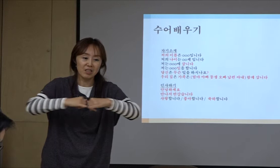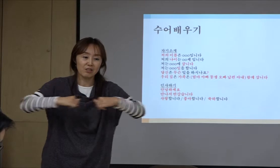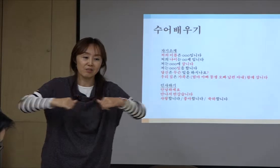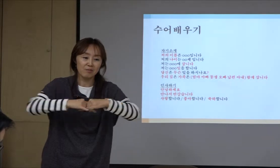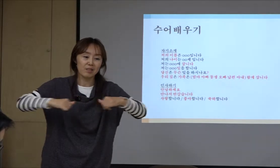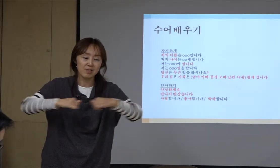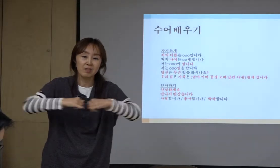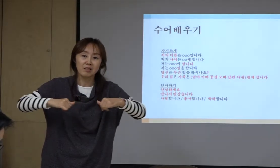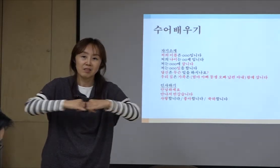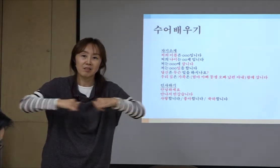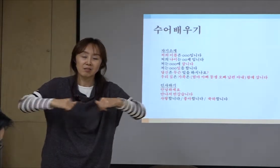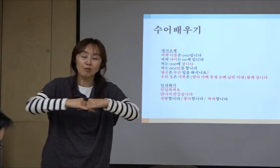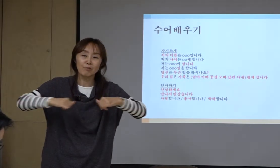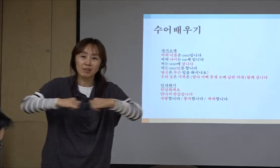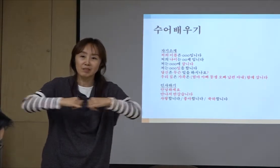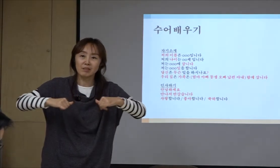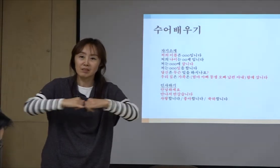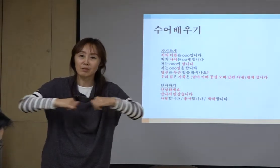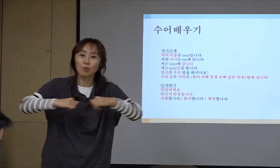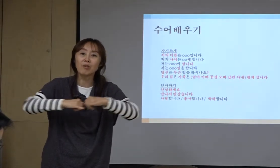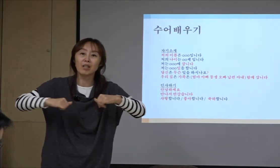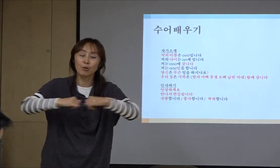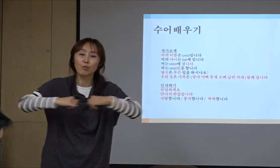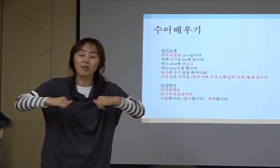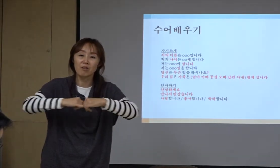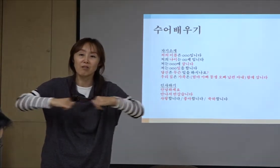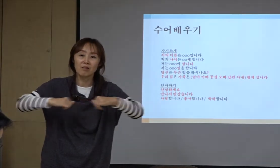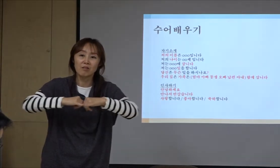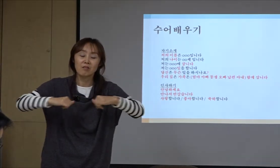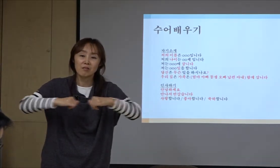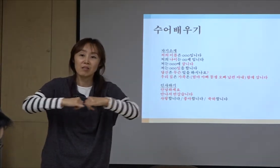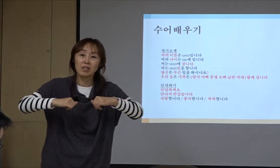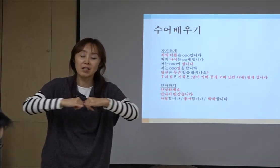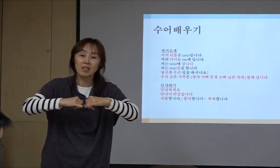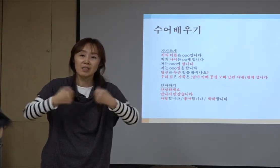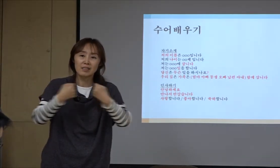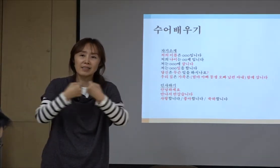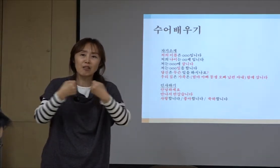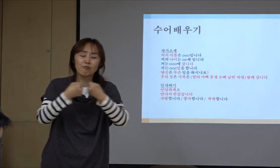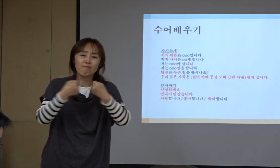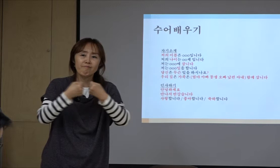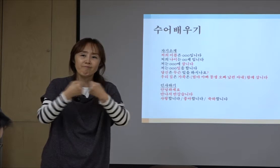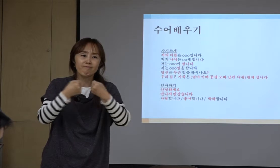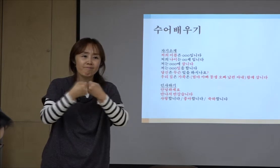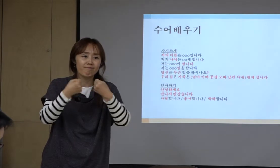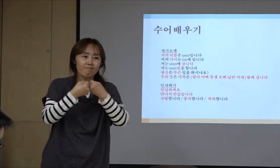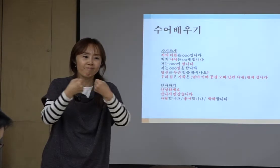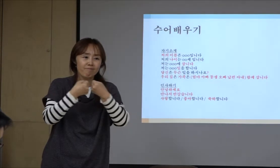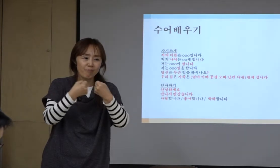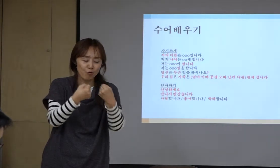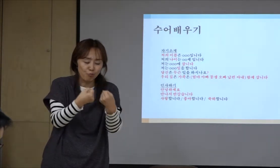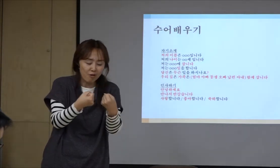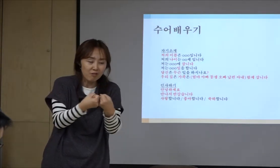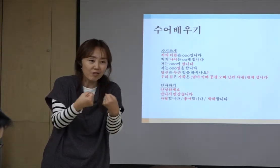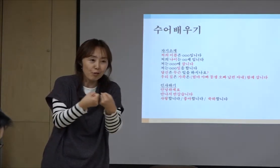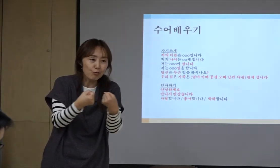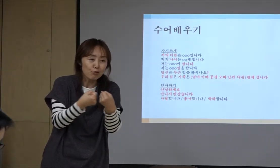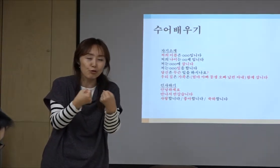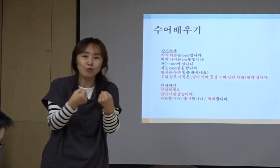부딪히는 거. 사람들끼리 부딪히는 거. 서로 막 이게 싸우는 공격하는 거. 싸우는 건데요. 네? 싸움. 싸움. 이렇게 손을 안 하면 이렇게 하면 주먹을 이제 주먹으로 하면